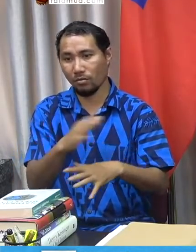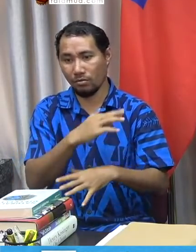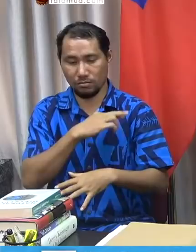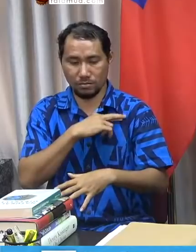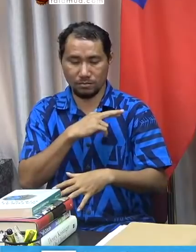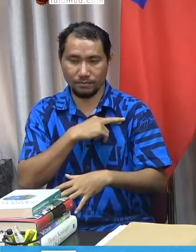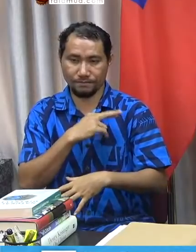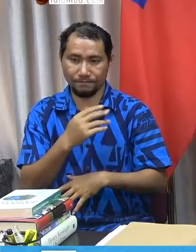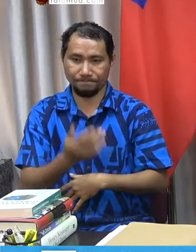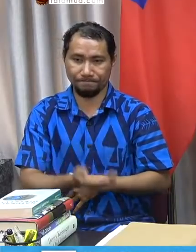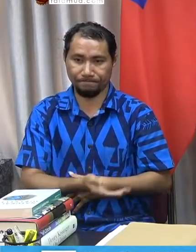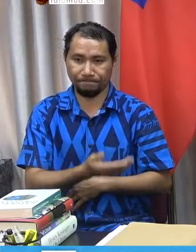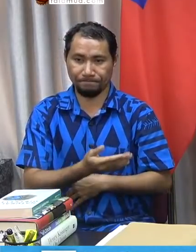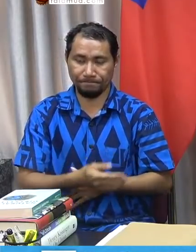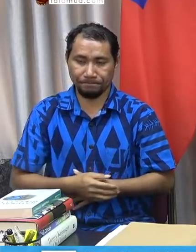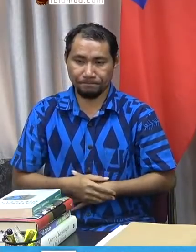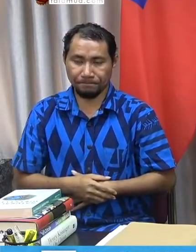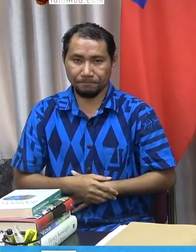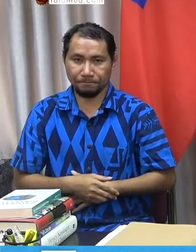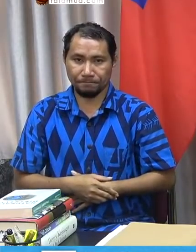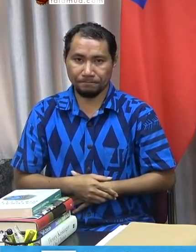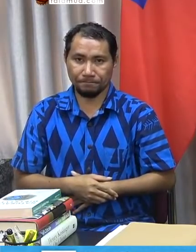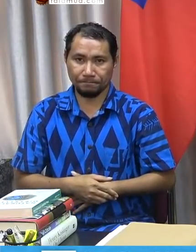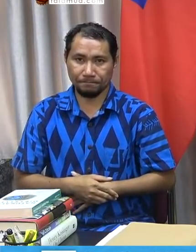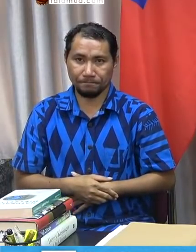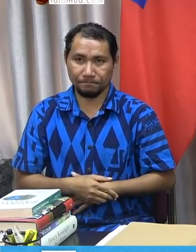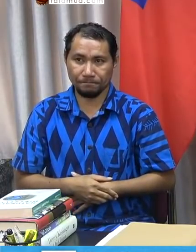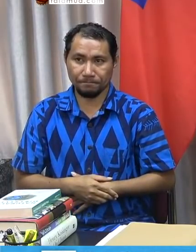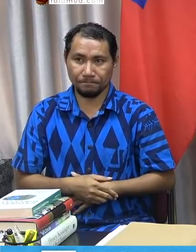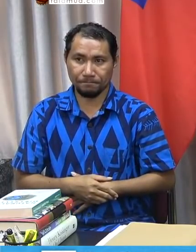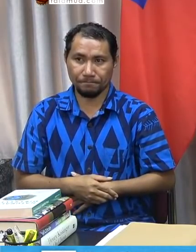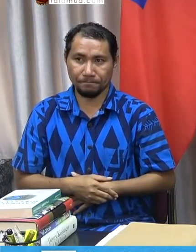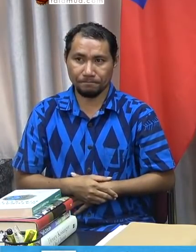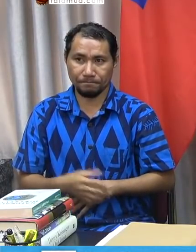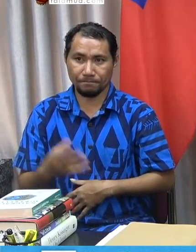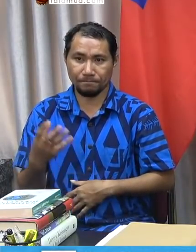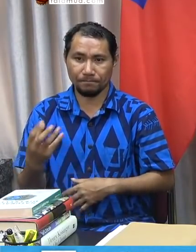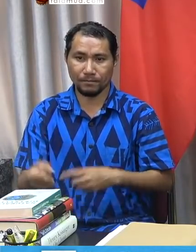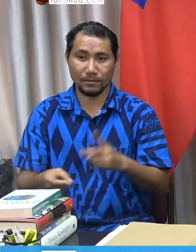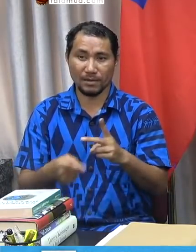tuwhinga. Ai ua iei fo i sesi